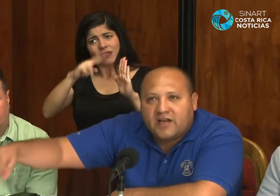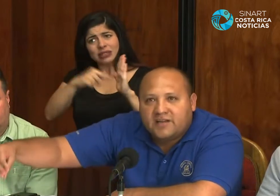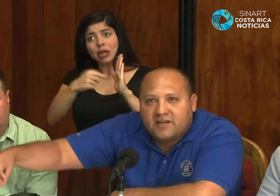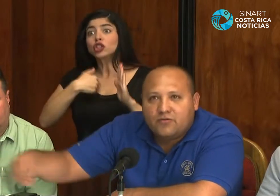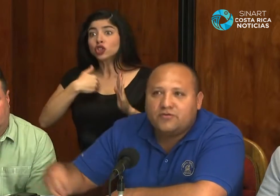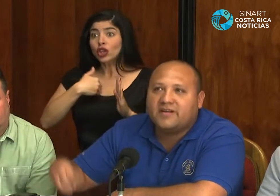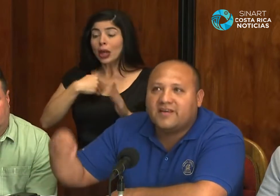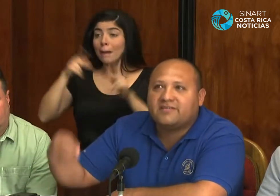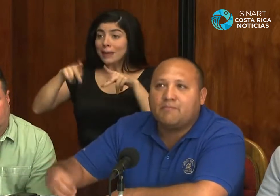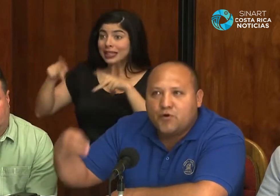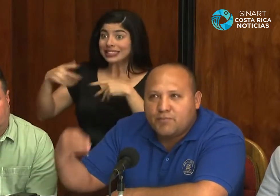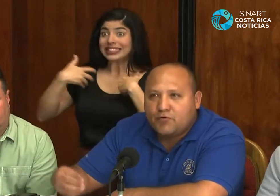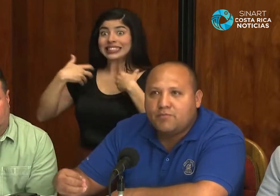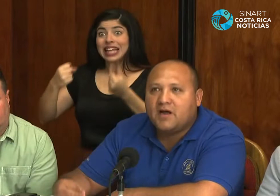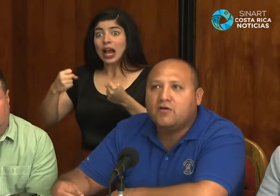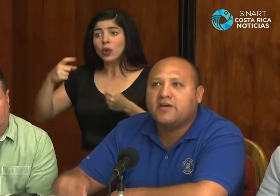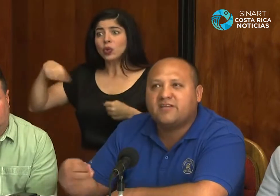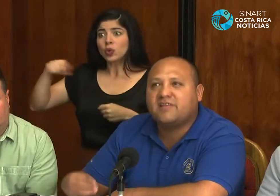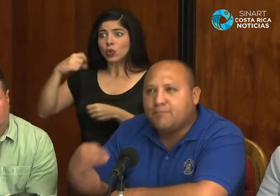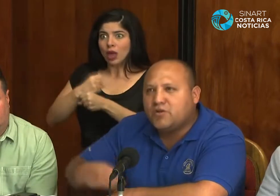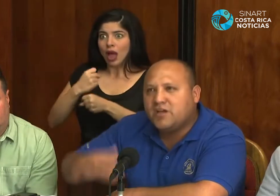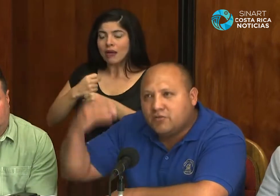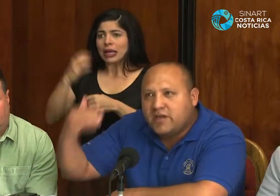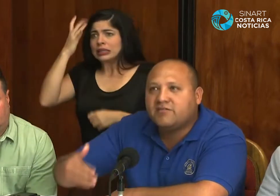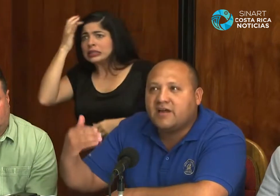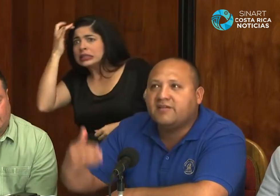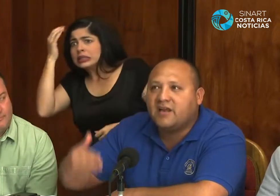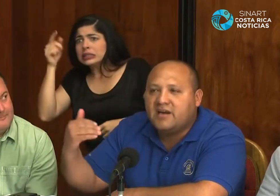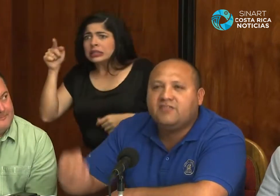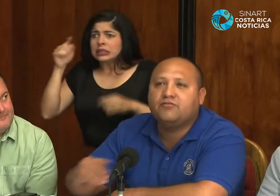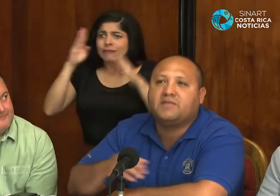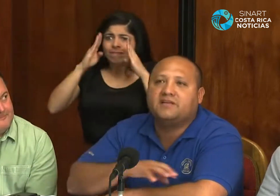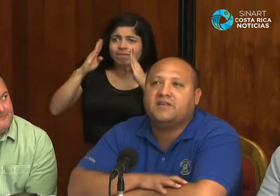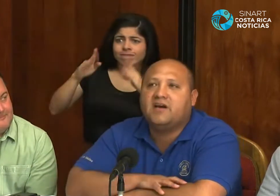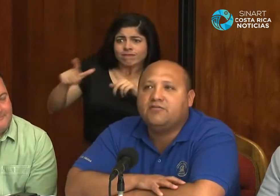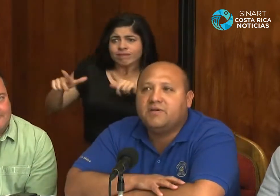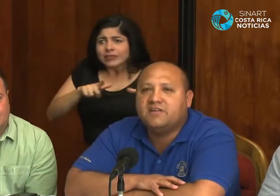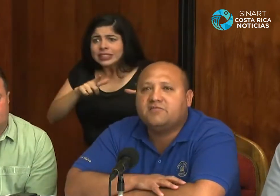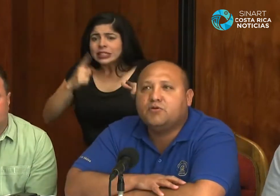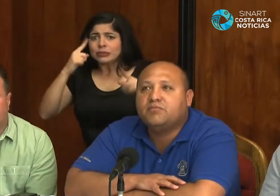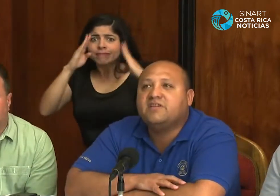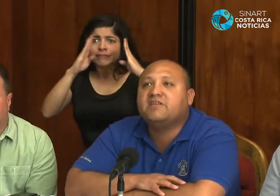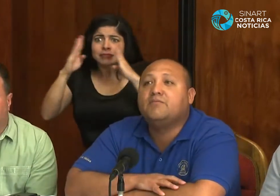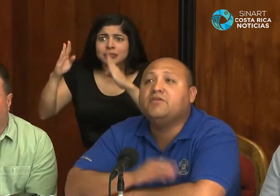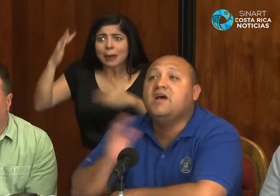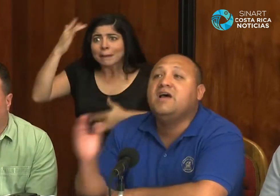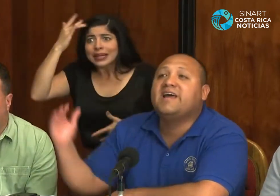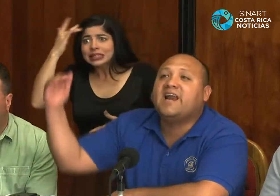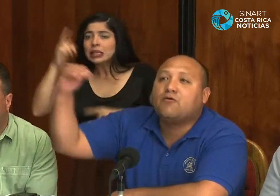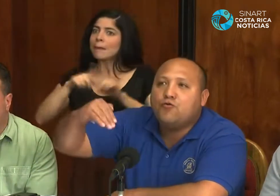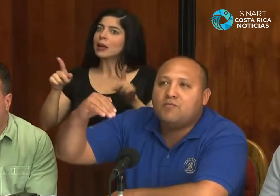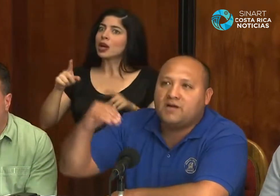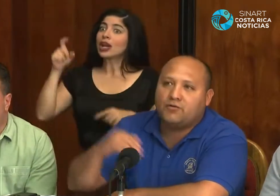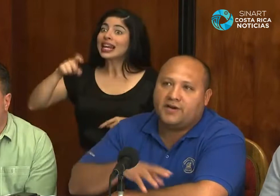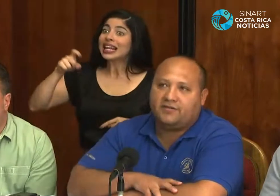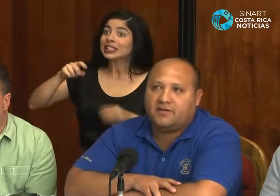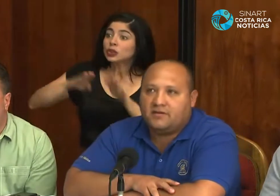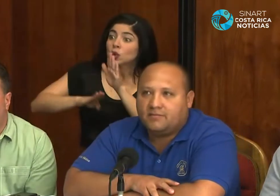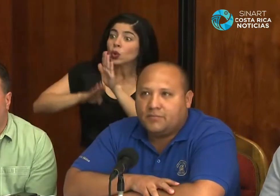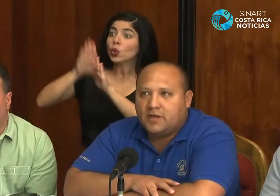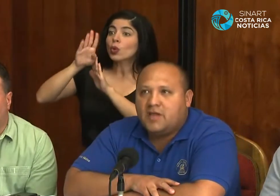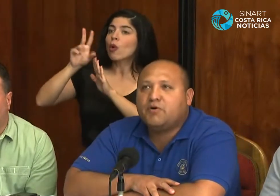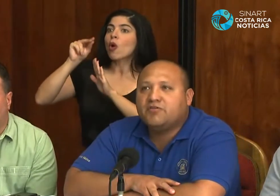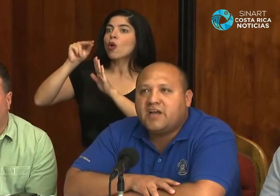tengo personal de salud que está muy preocupado, que se están poniendo ahí, están listos para atender a los pacientes, pero necesitamos que la curva no